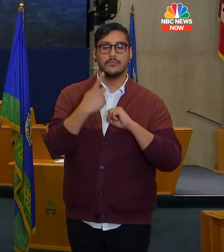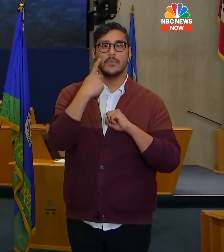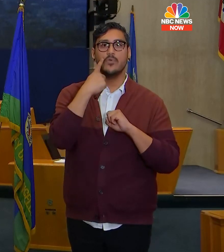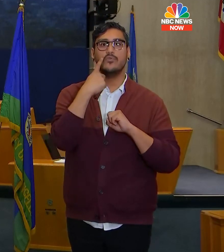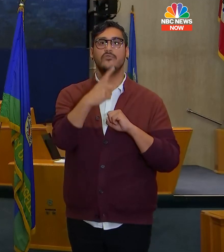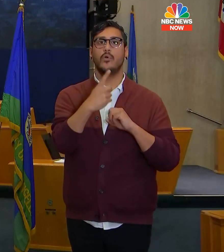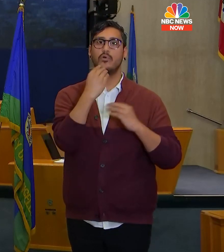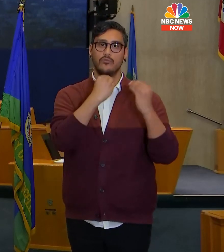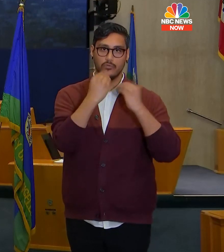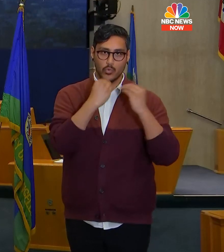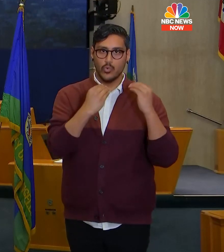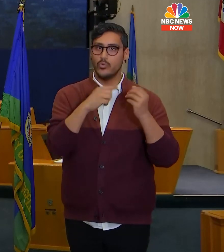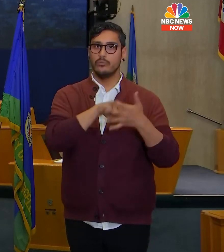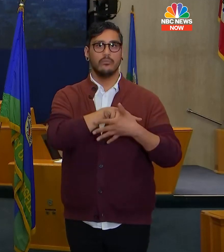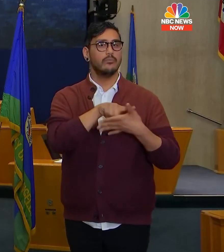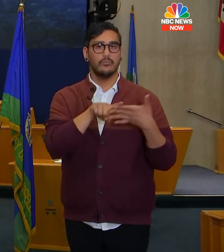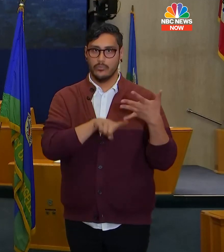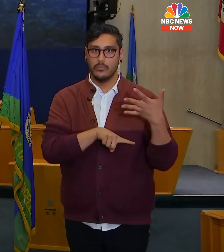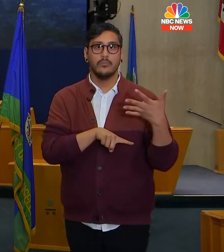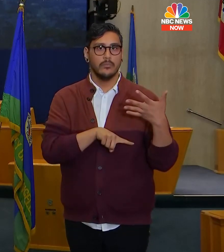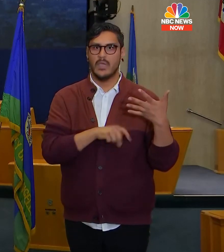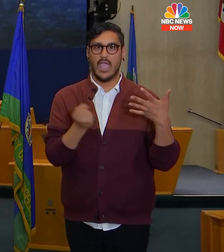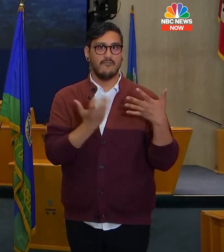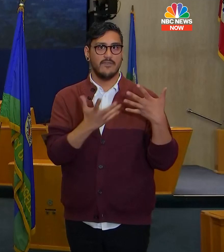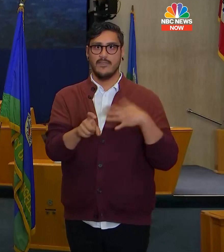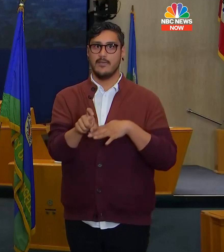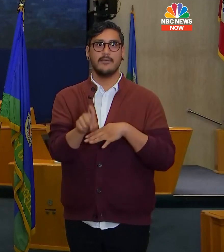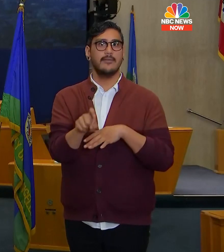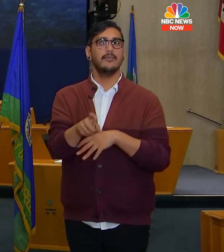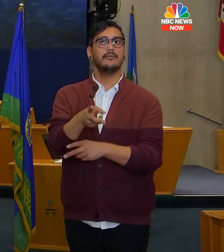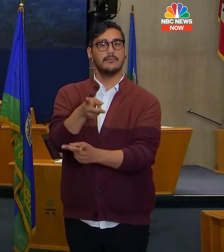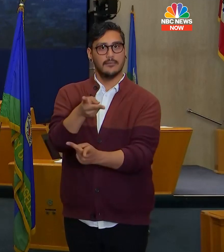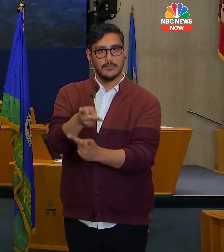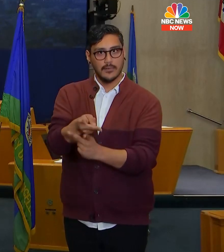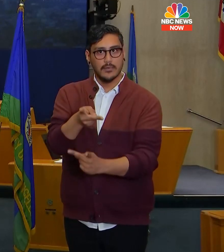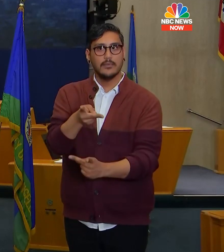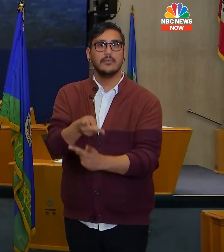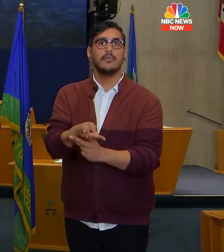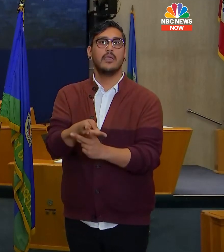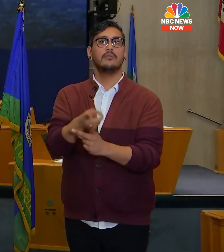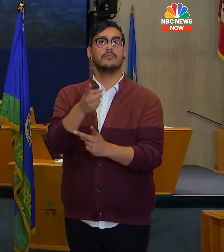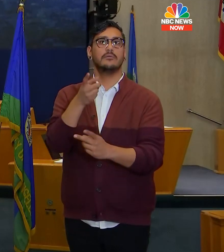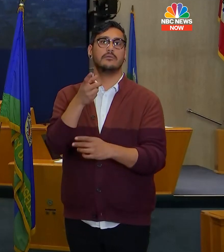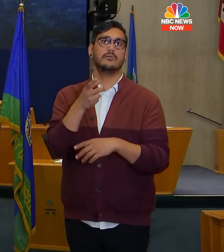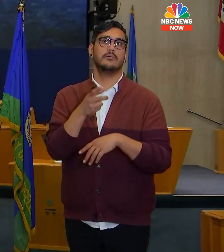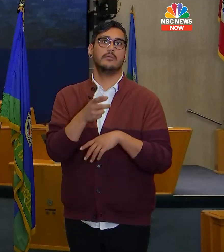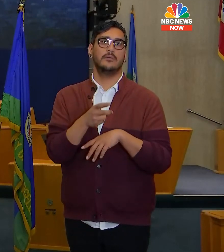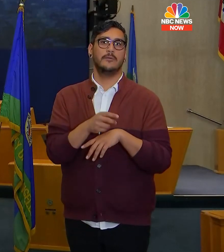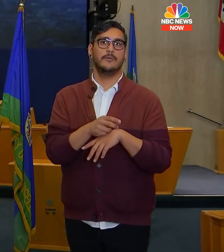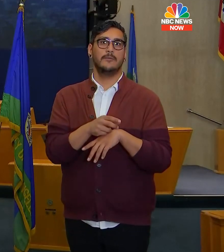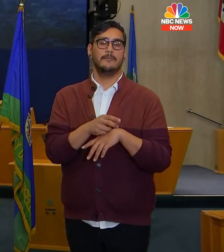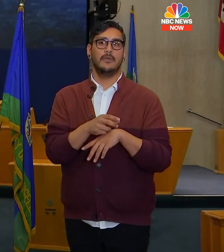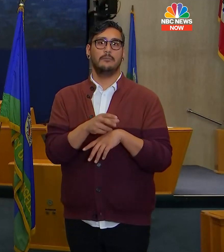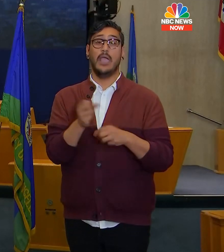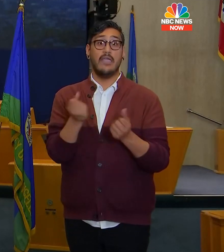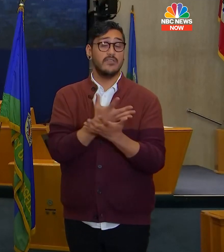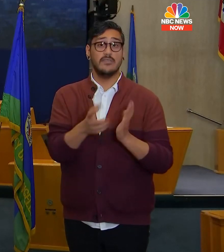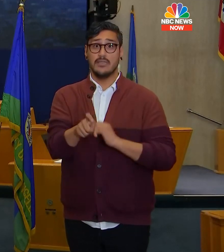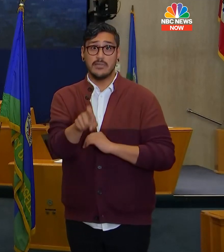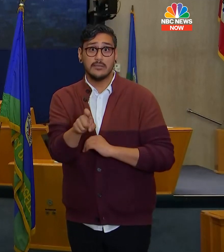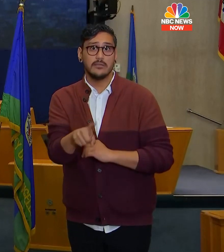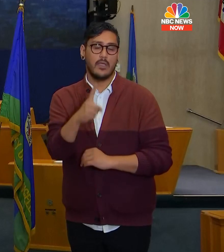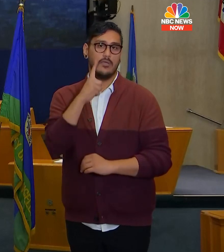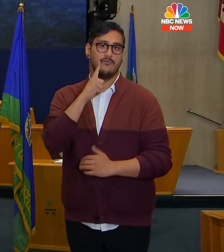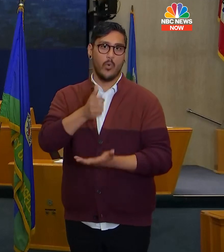de comida, de todo lo que se necesita mantener la comunidad alimentada y